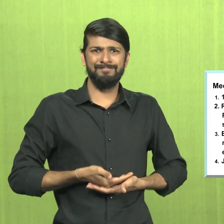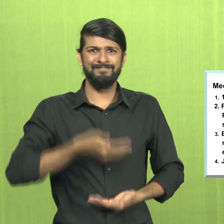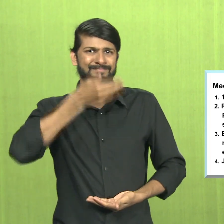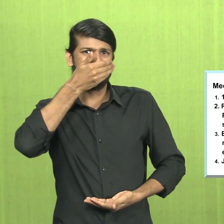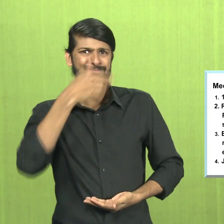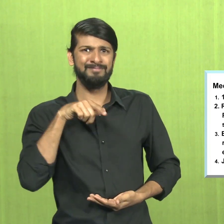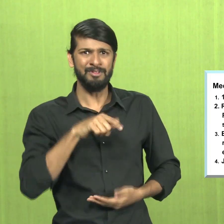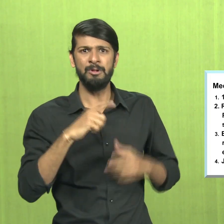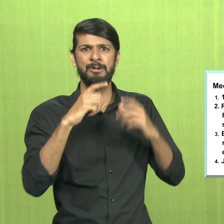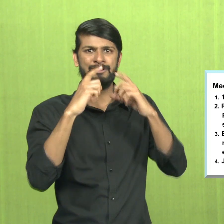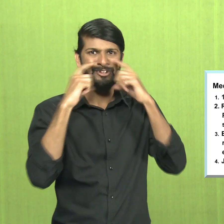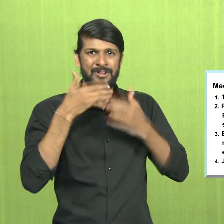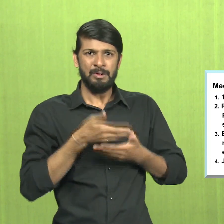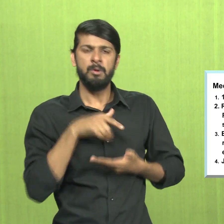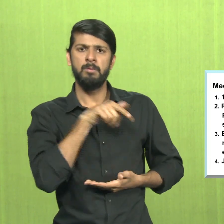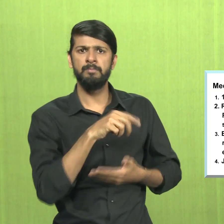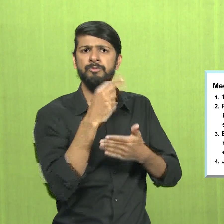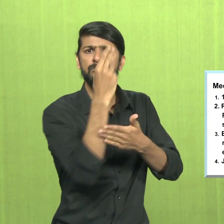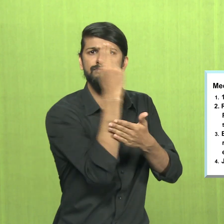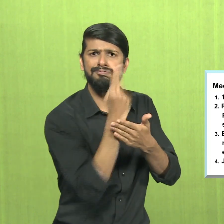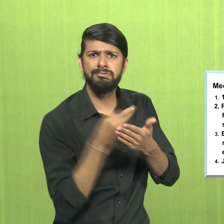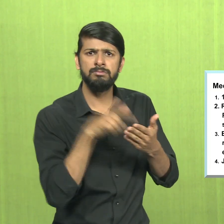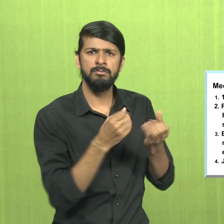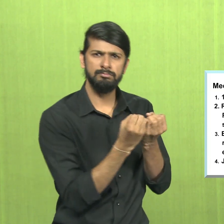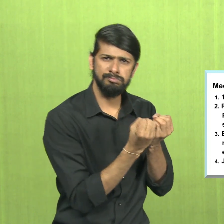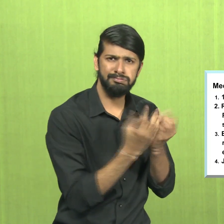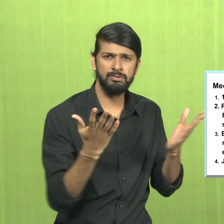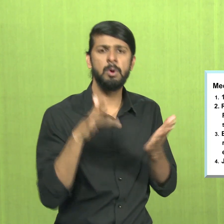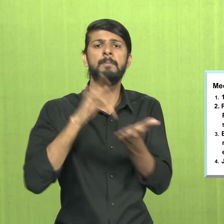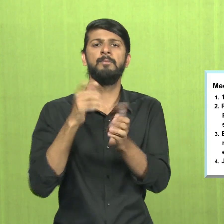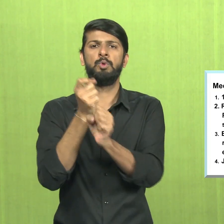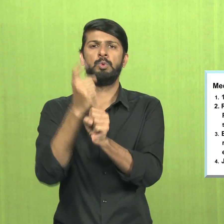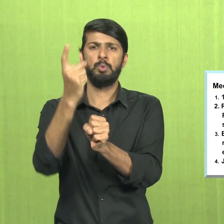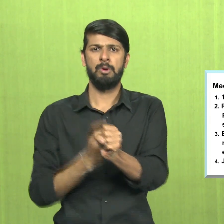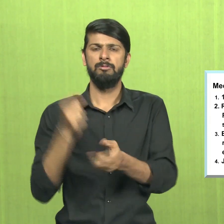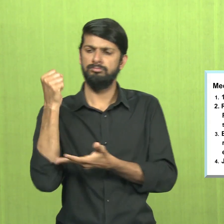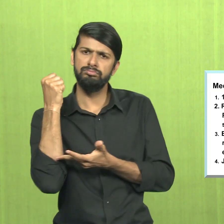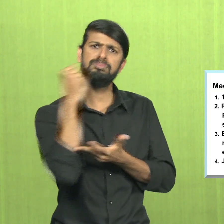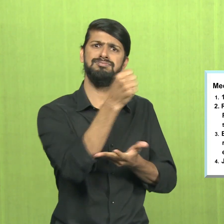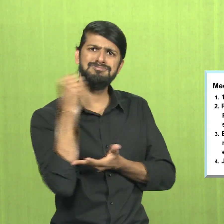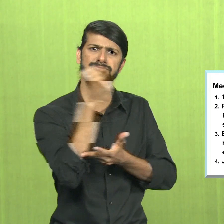पार्ट्स विजय मिनिएचर पेंटिंग व पैट्रोल प्राइस इन गुजरात